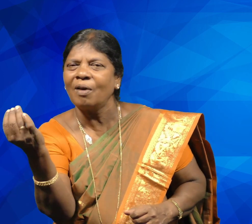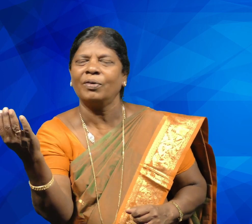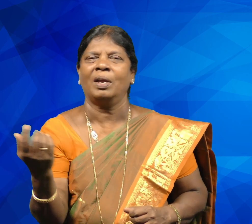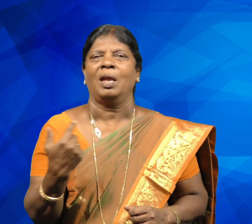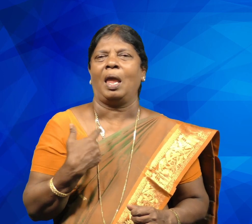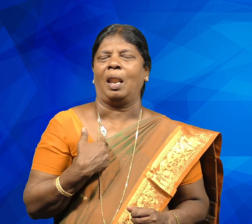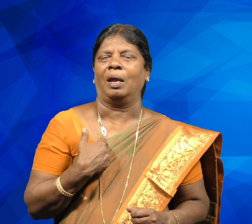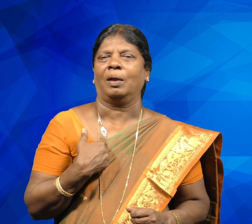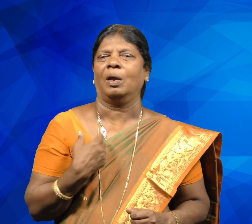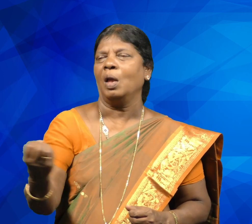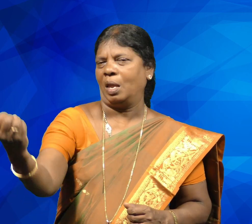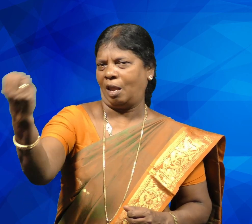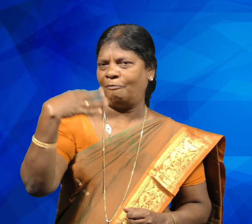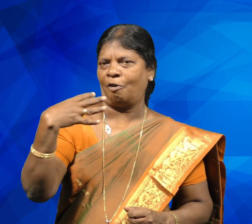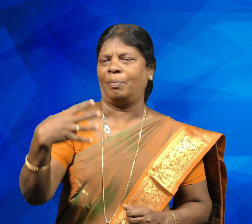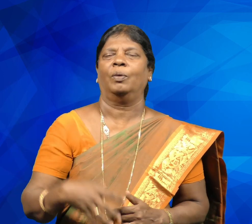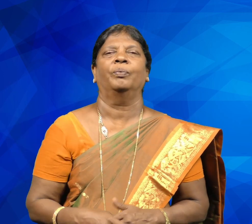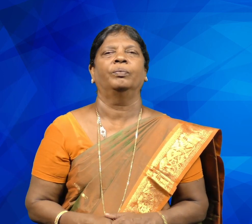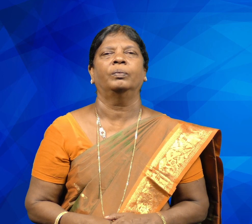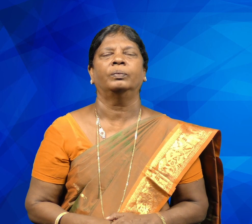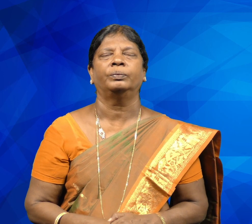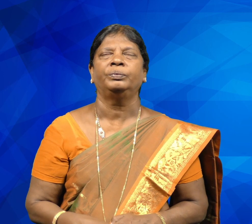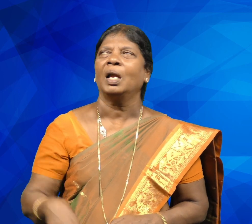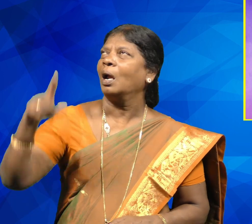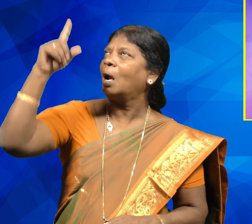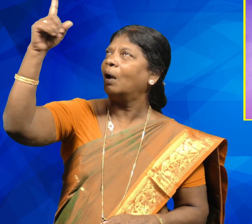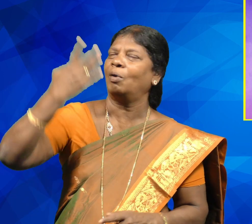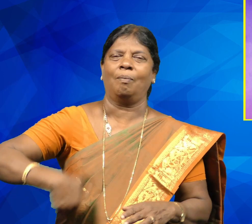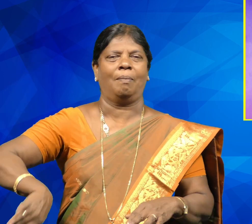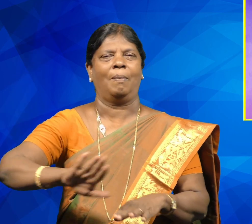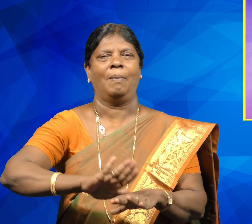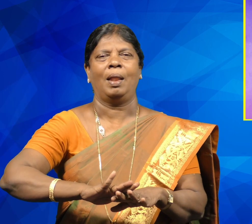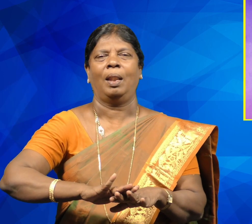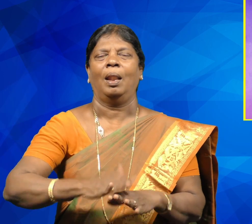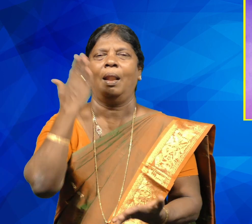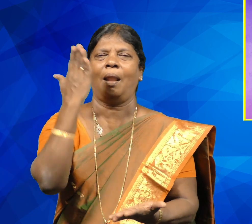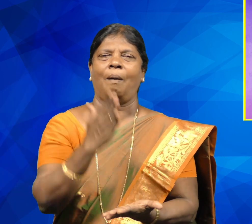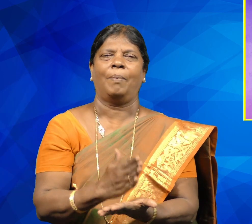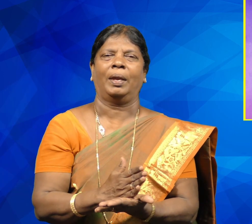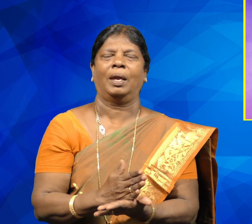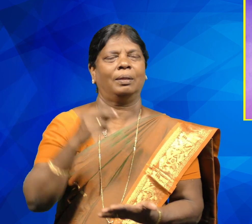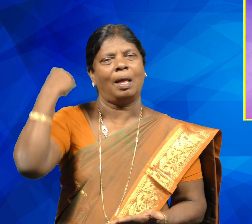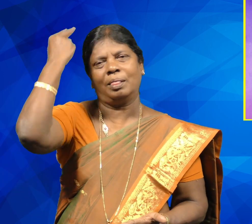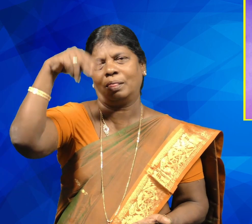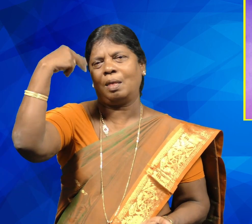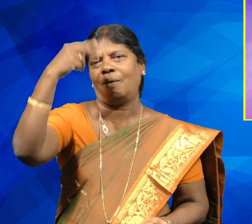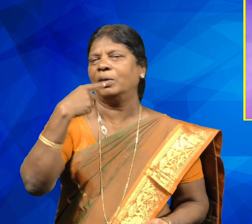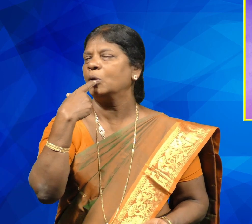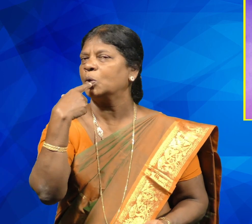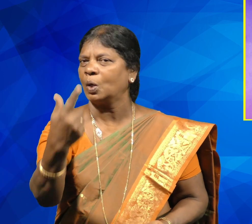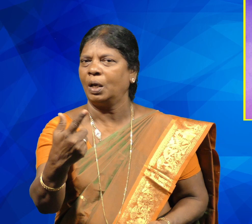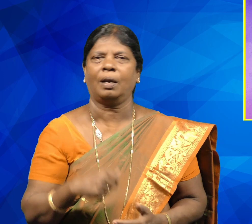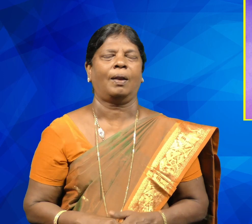இவ்வளவு என்பதையும் எனக்கு தெரிவியும். கடவுள் மீது நம்பிக்கை கொண்ட தாவீது என்ற